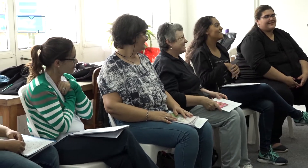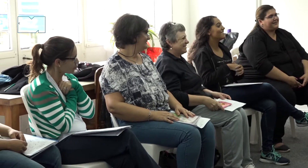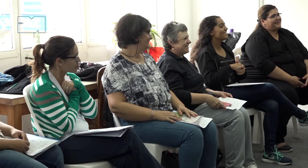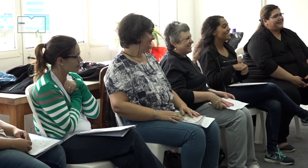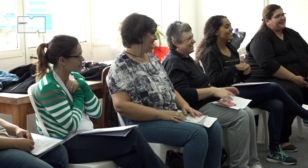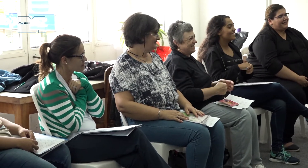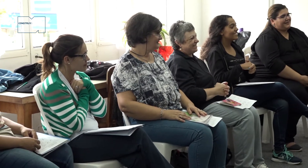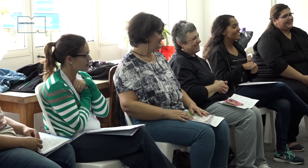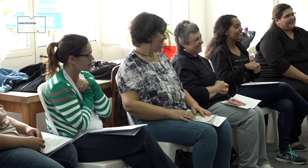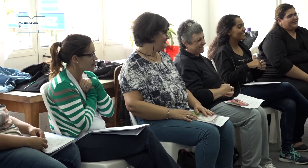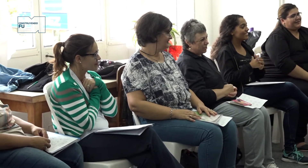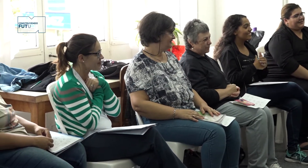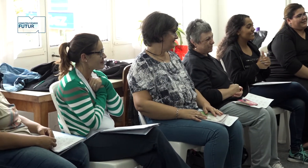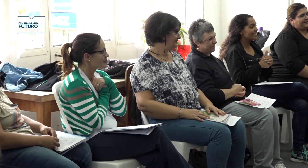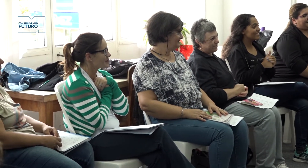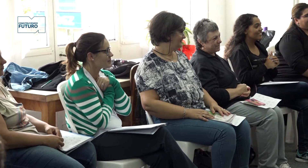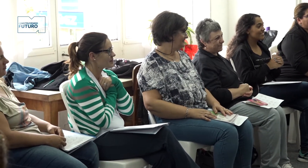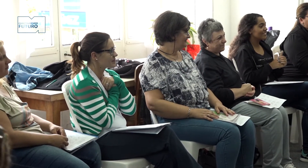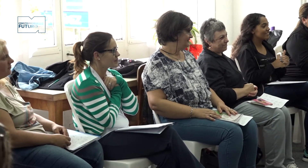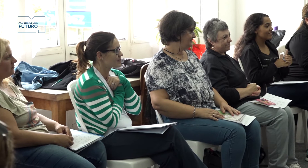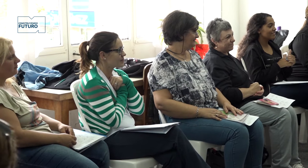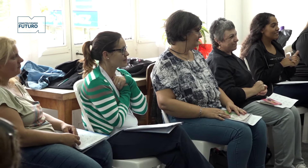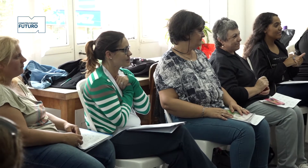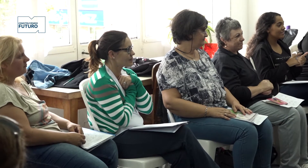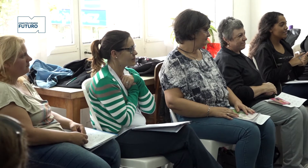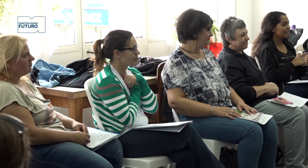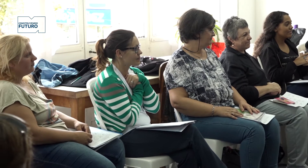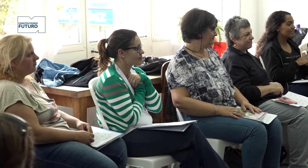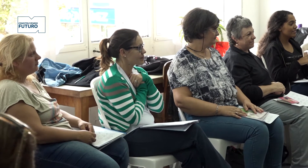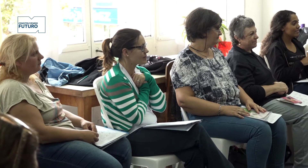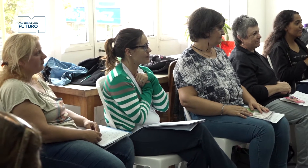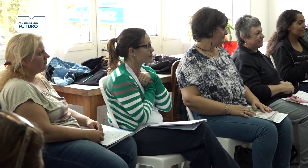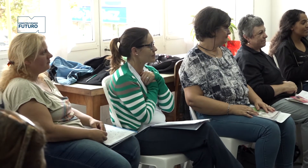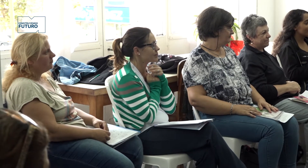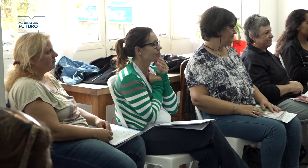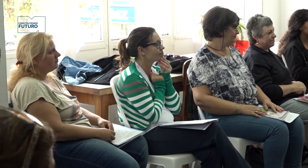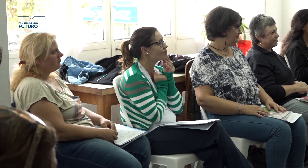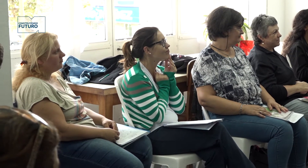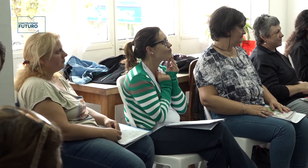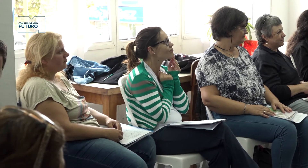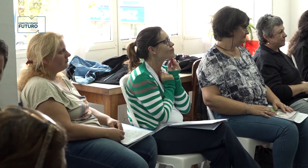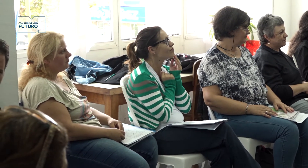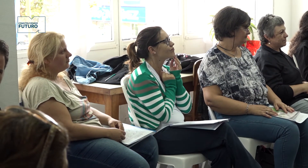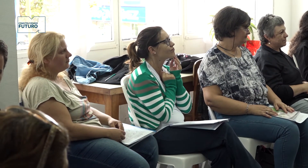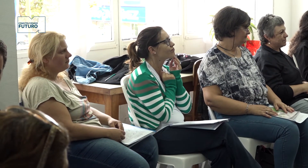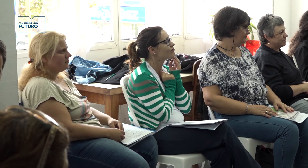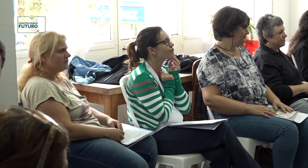tener por primera vez en el departamento, que no vamos a decir los precursores, pero sí, porque Montevideo solamente tiene los